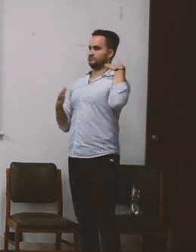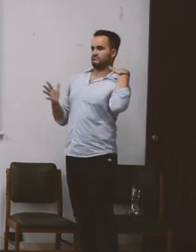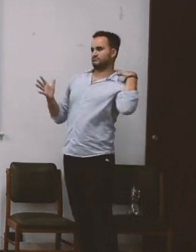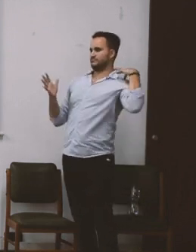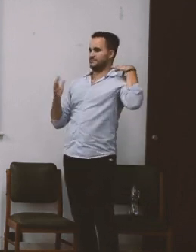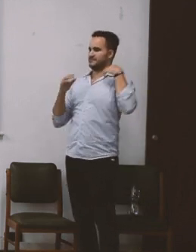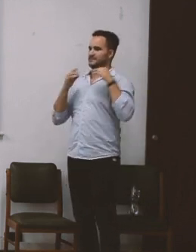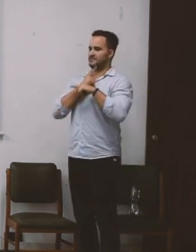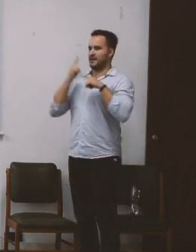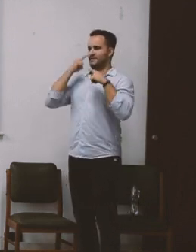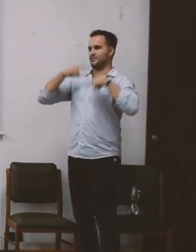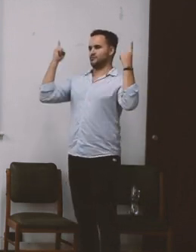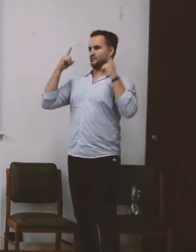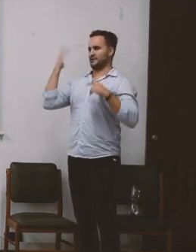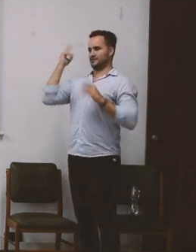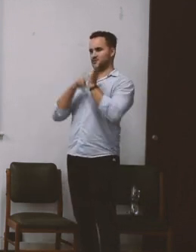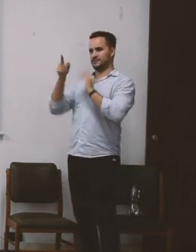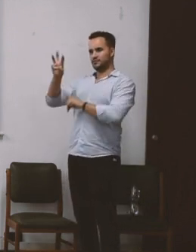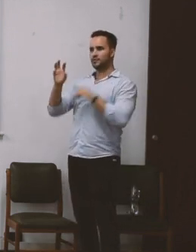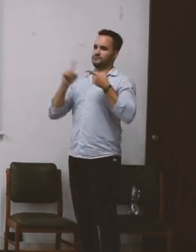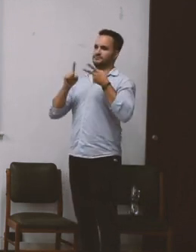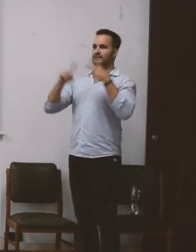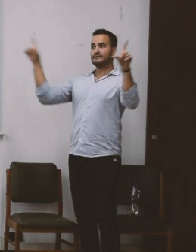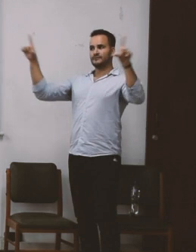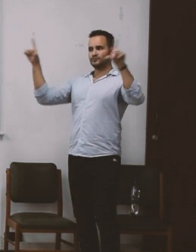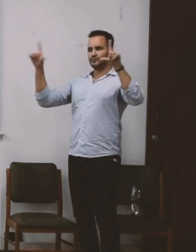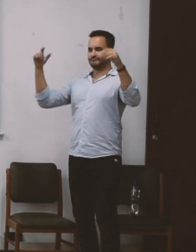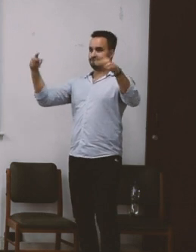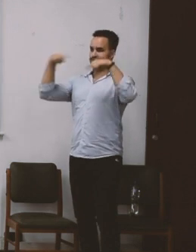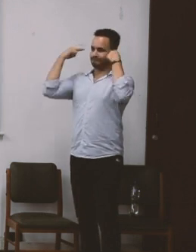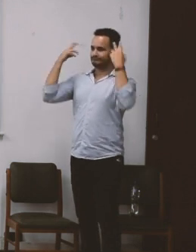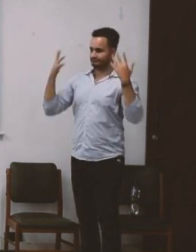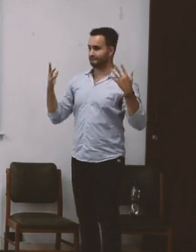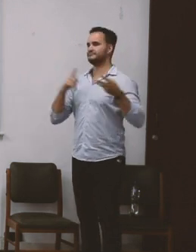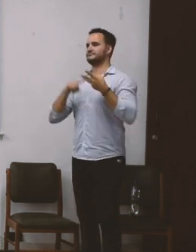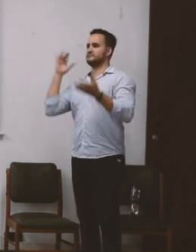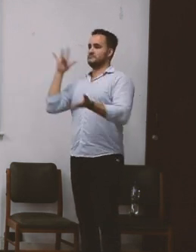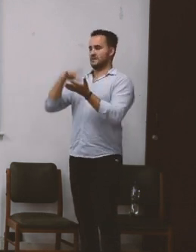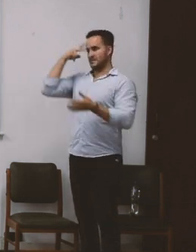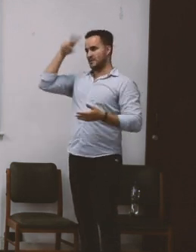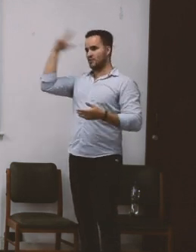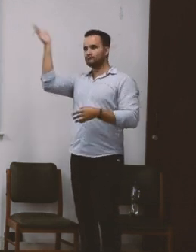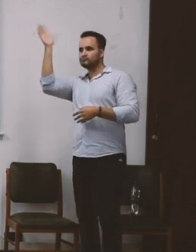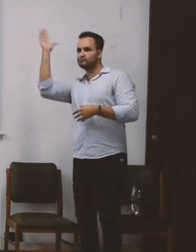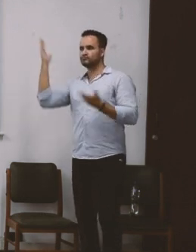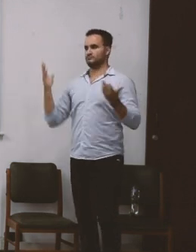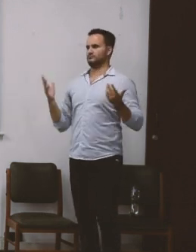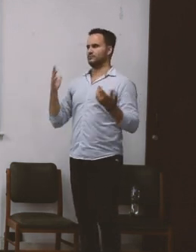estaba precisamente presentándose en programas de televisión, a México fue a presentar varias conferencias, por ejemplo a la